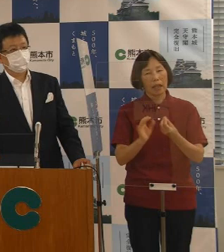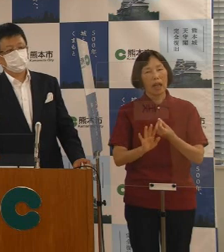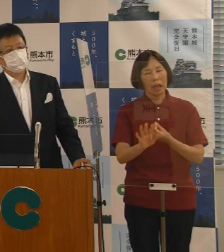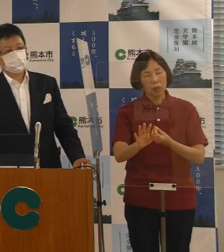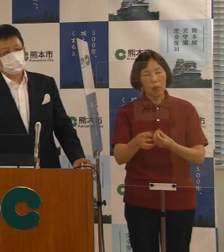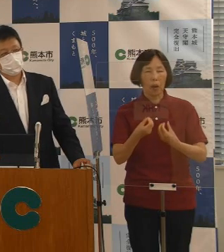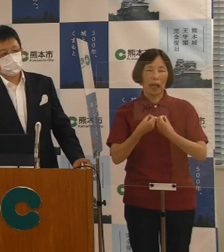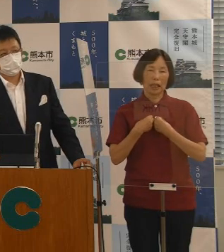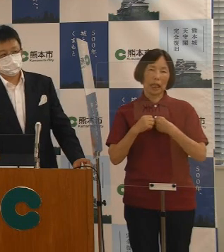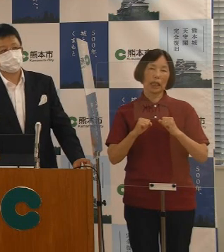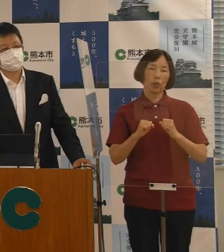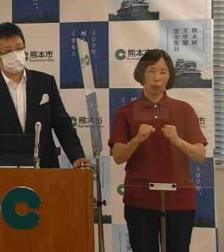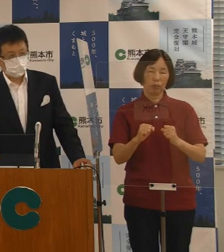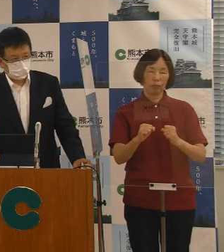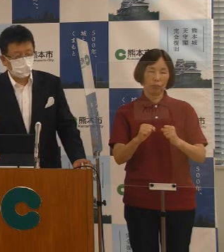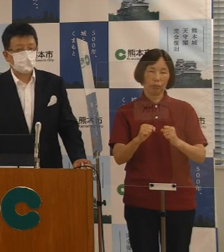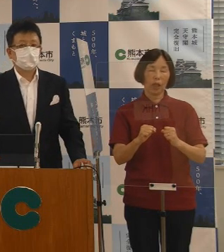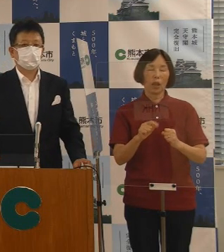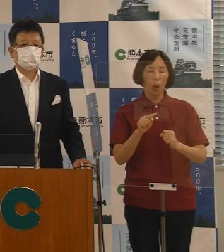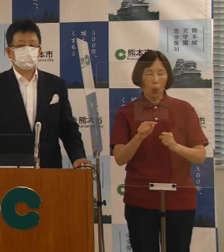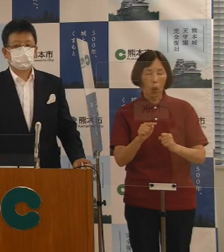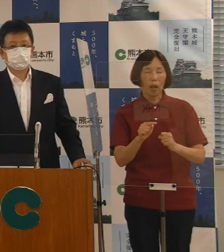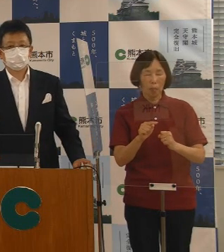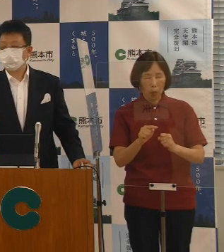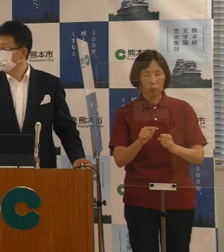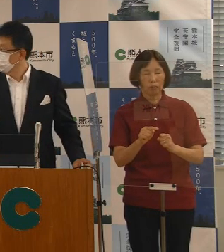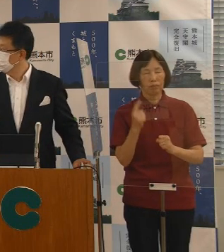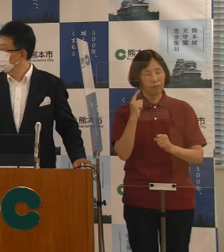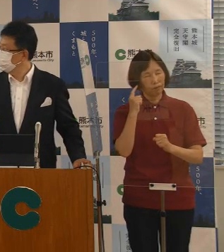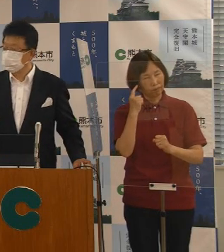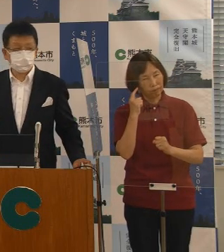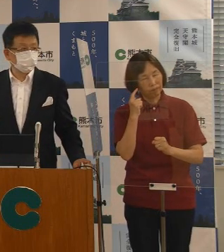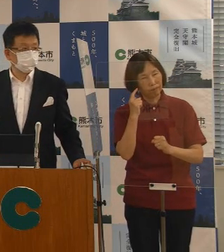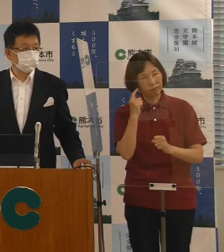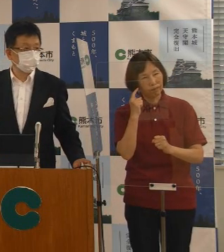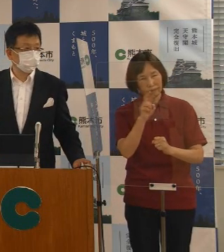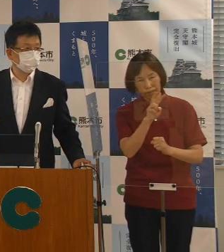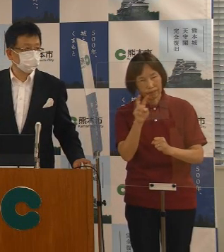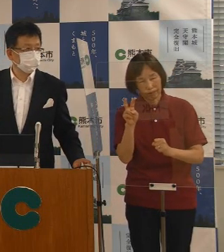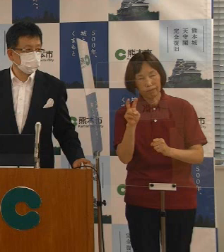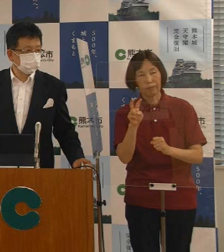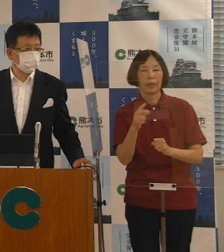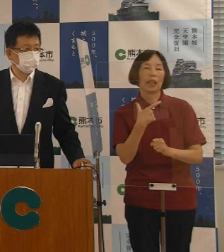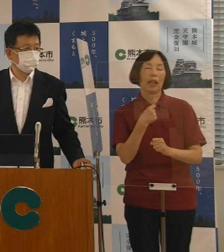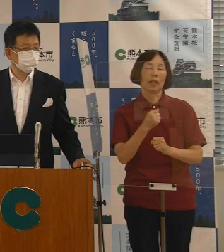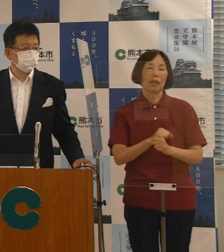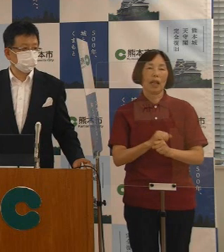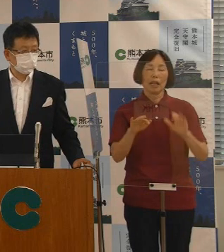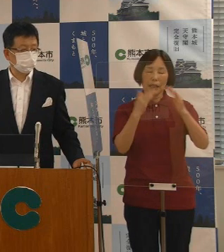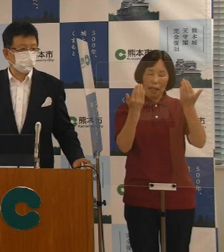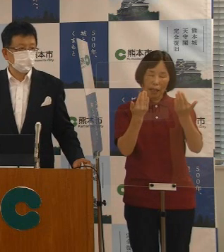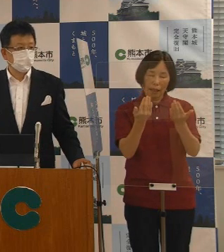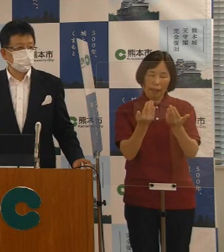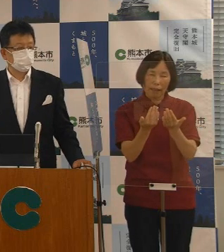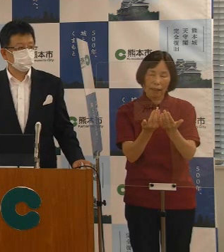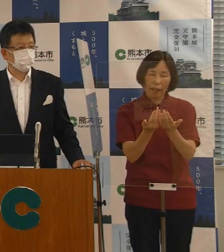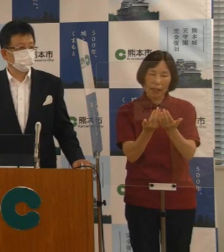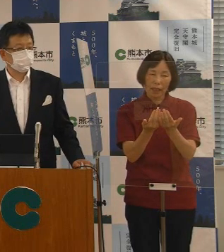分我々は注視をしながらやっていきたいと思いますが、全体の数から見ますとや